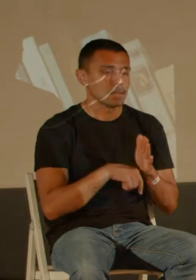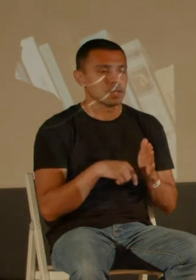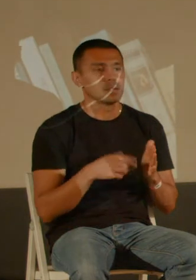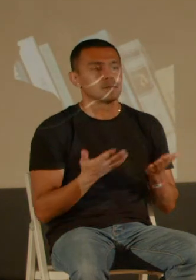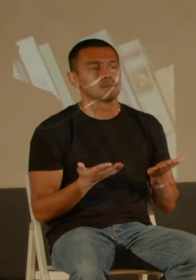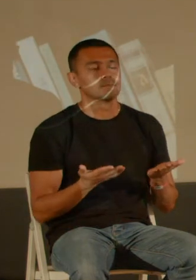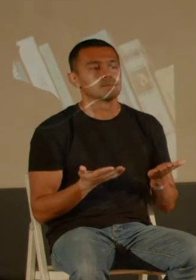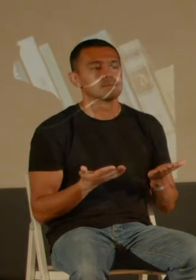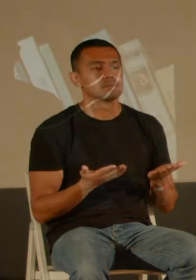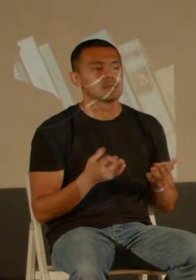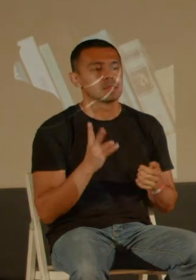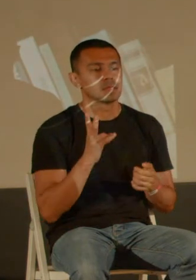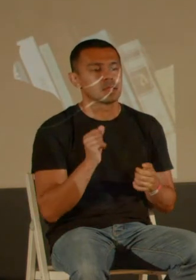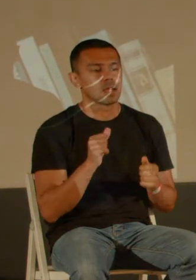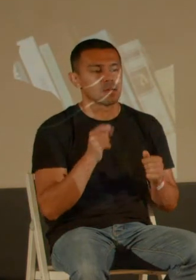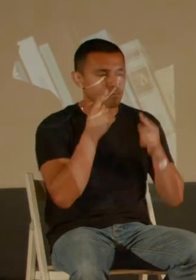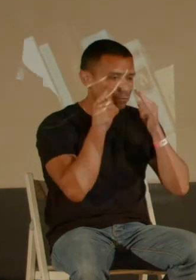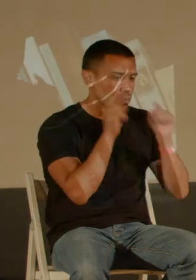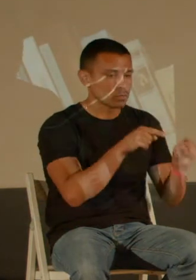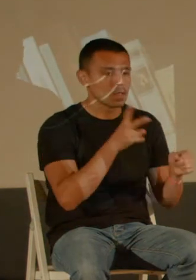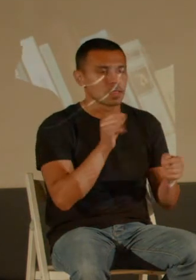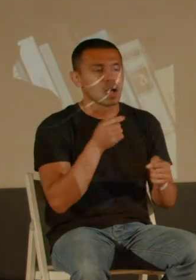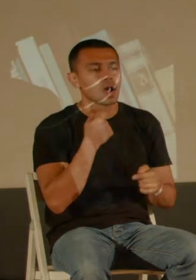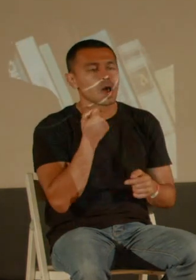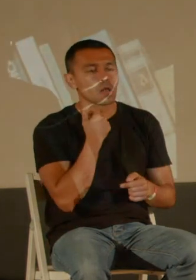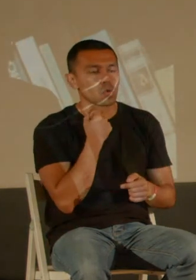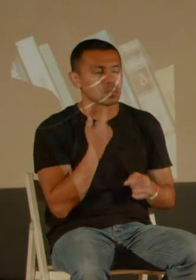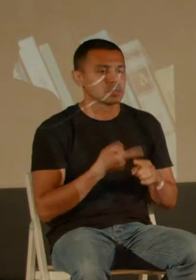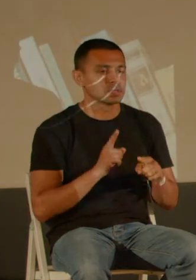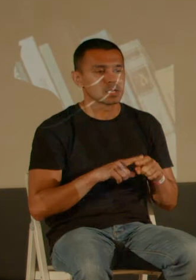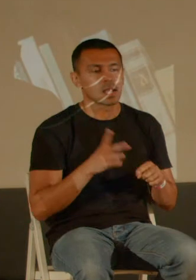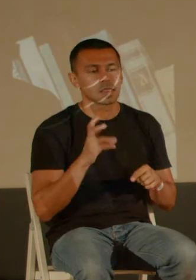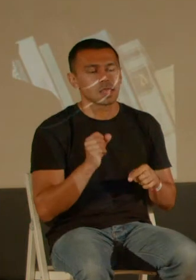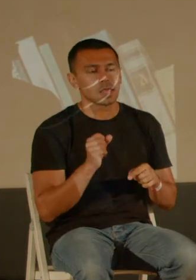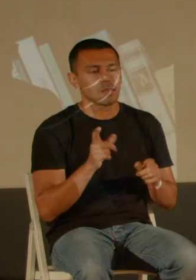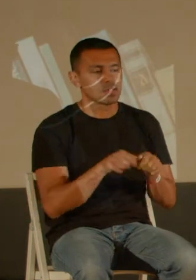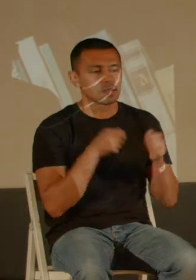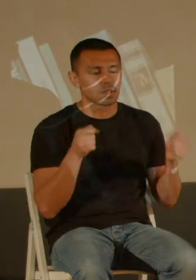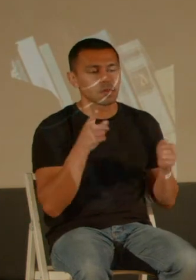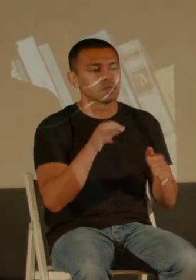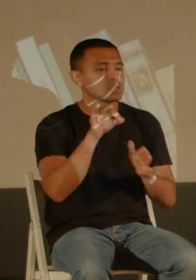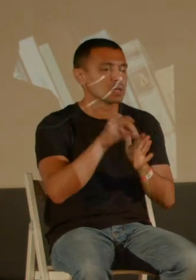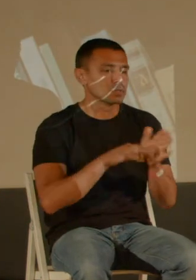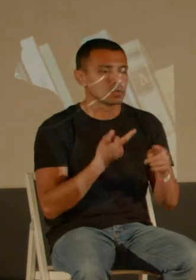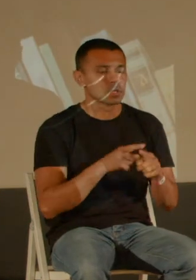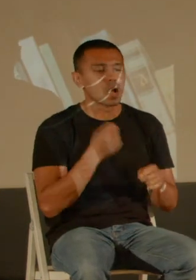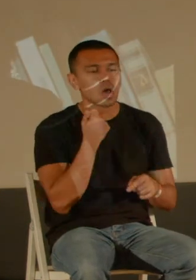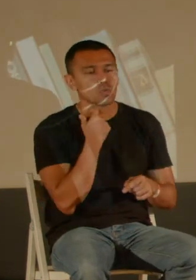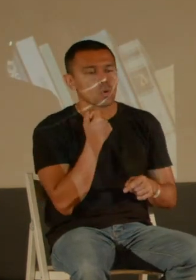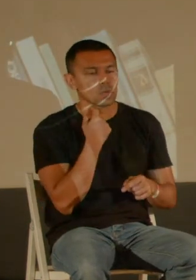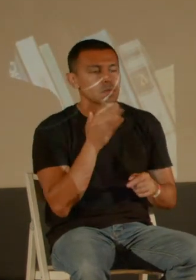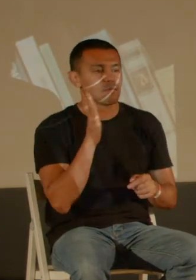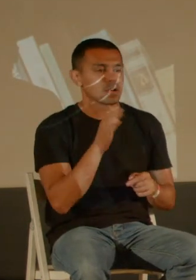тобто не фокус стоїть на алкоголізмі, тобто це не, ви не відкриваєте і вам зразу от цей